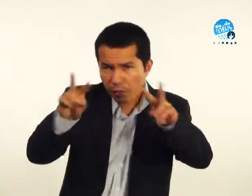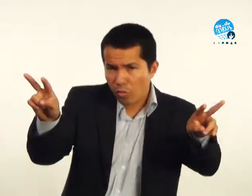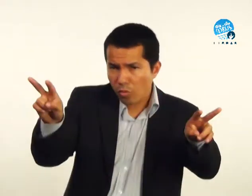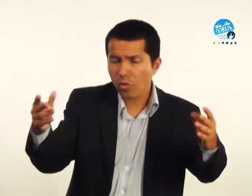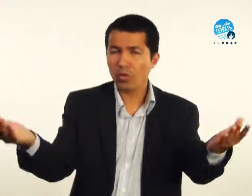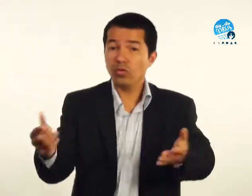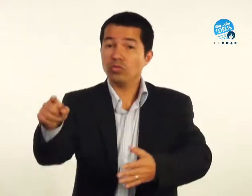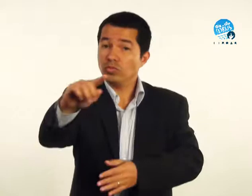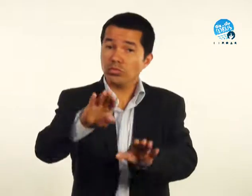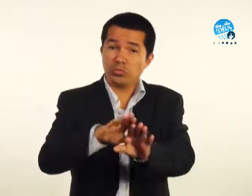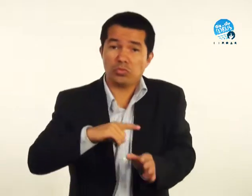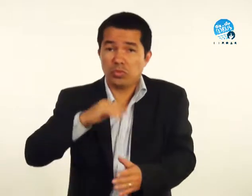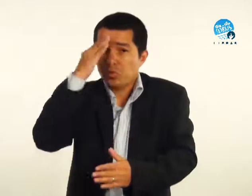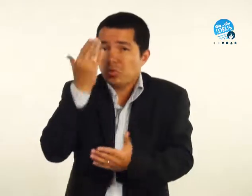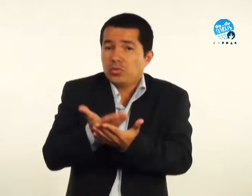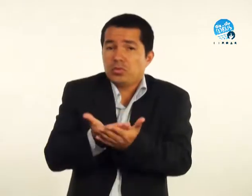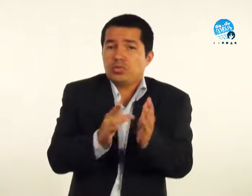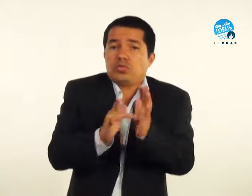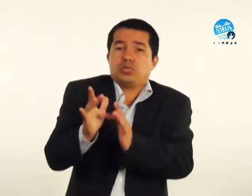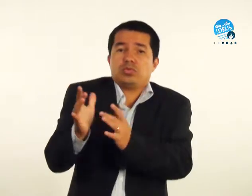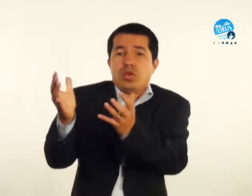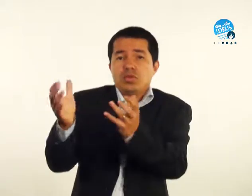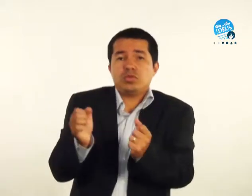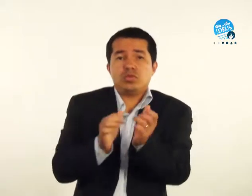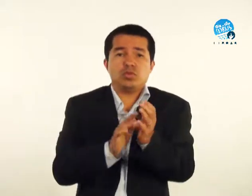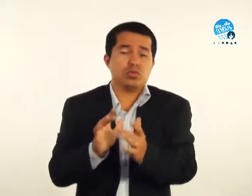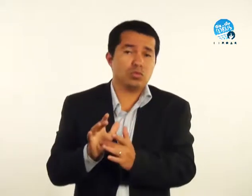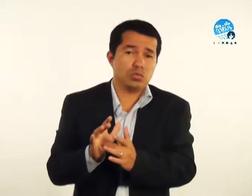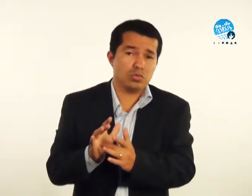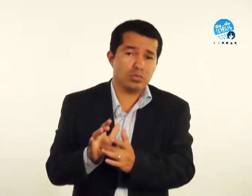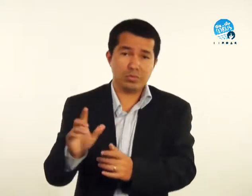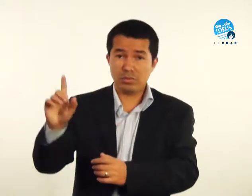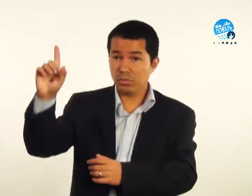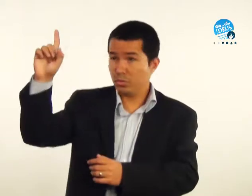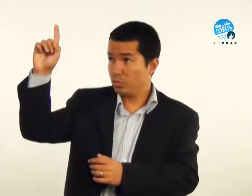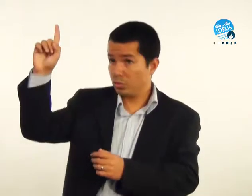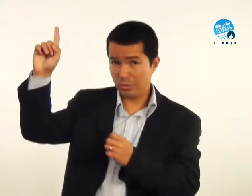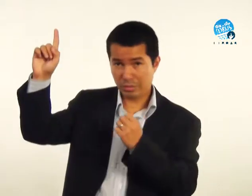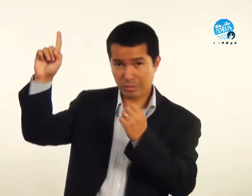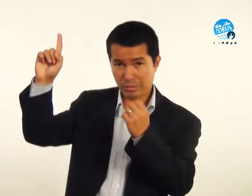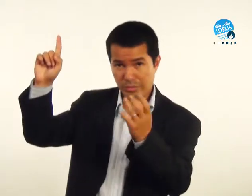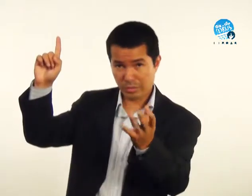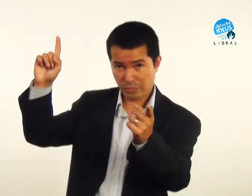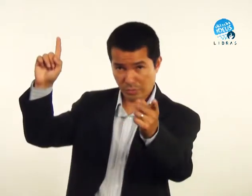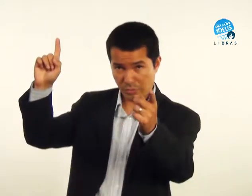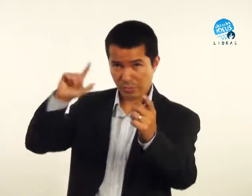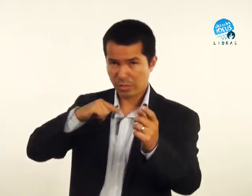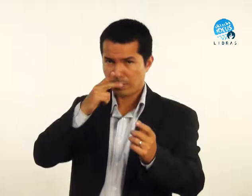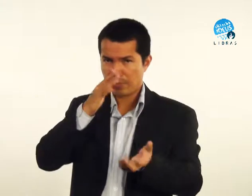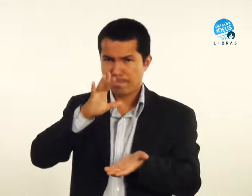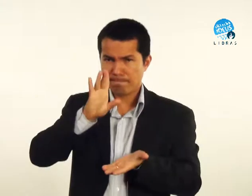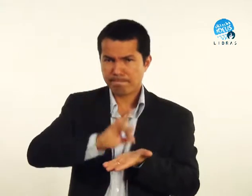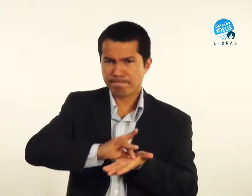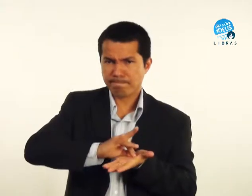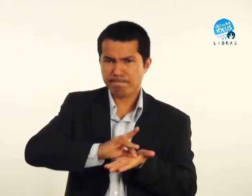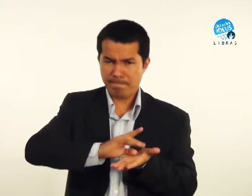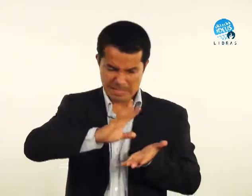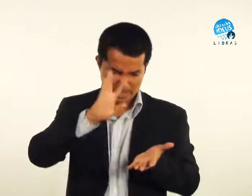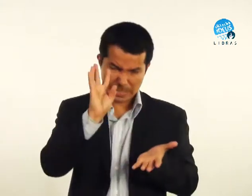mensagem, a boa notícia que trouxe para vocês a salvação, vocês creram em Cristo. E